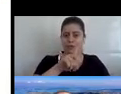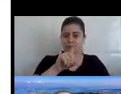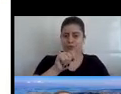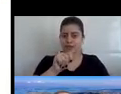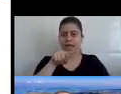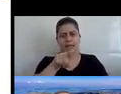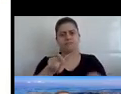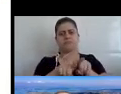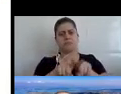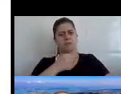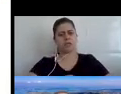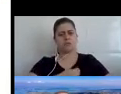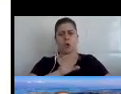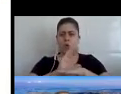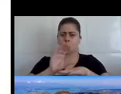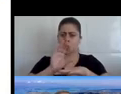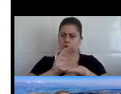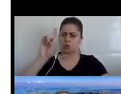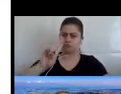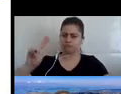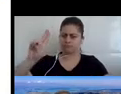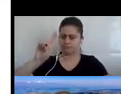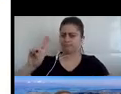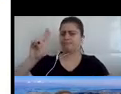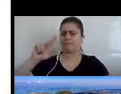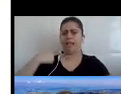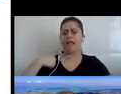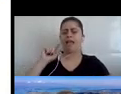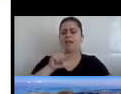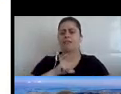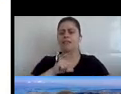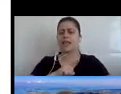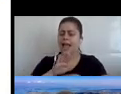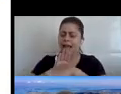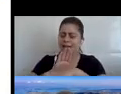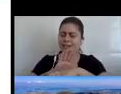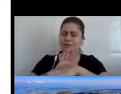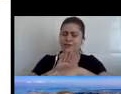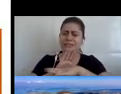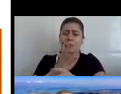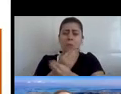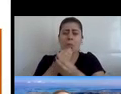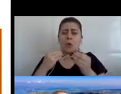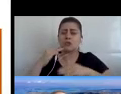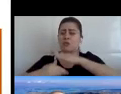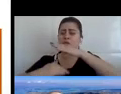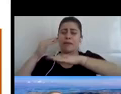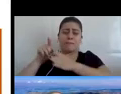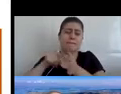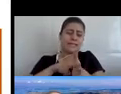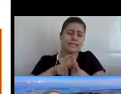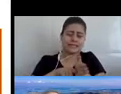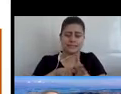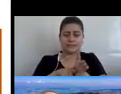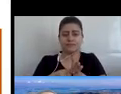cursos na universidade e têm contribuído muito para esse desenvolvimento das pesquisas. Aqui é só para mostrar que hoje